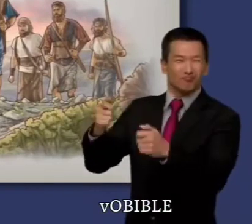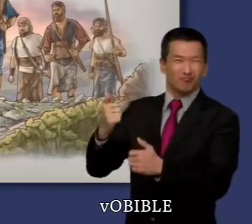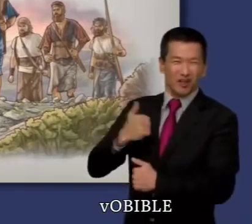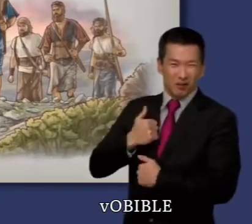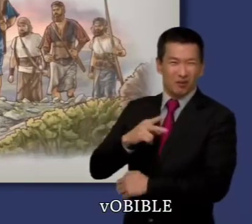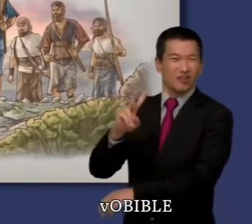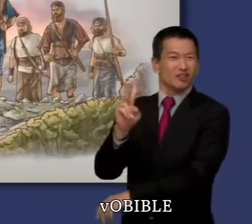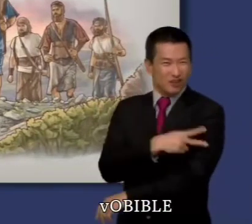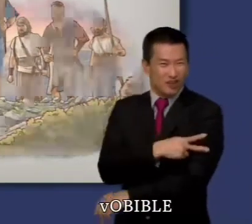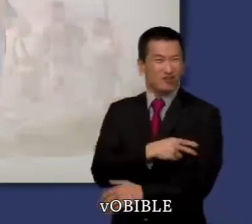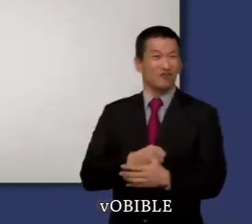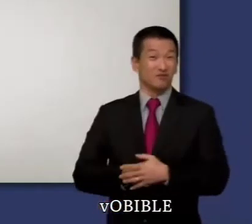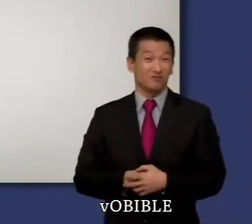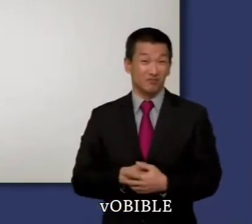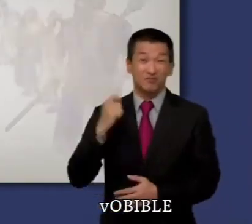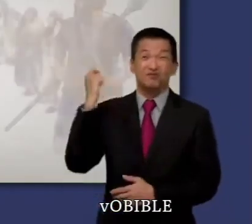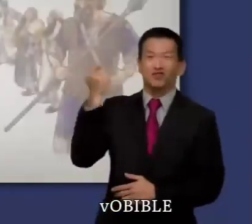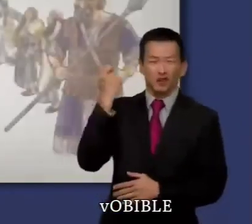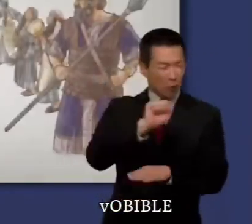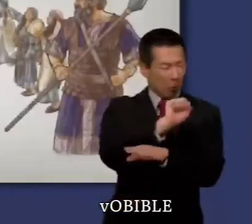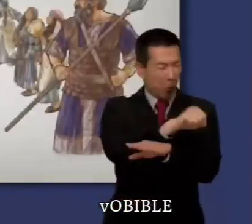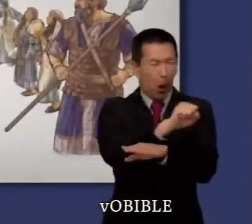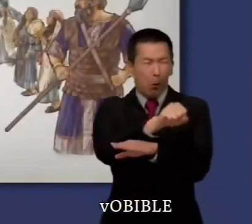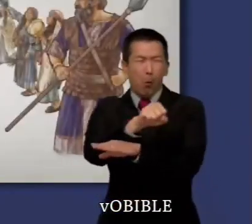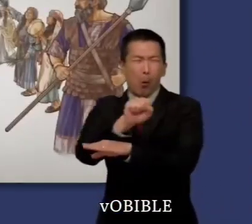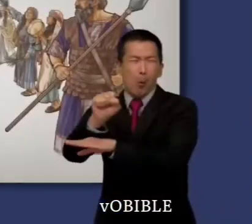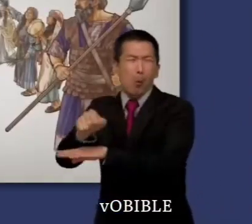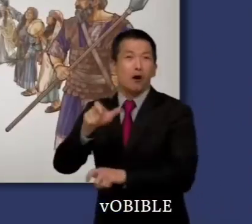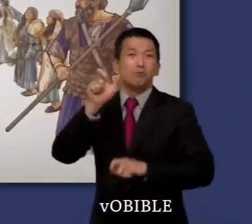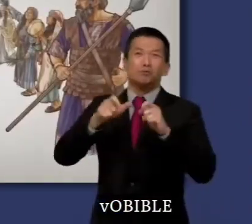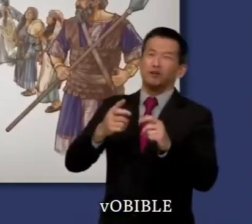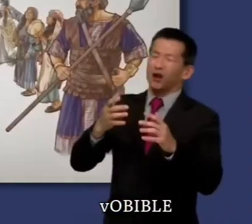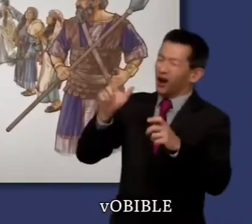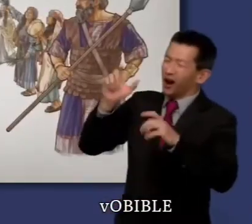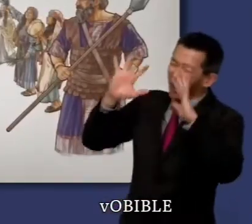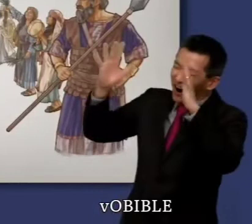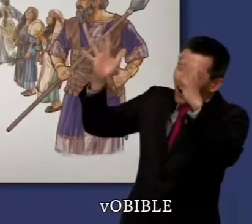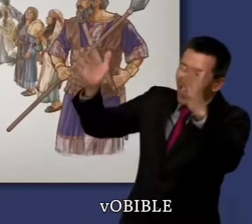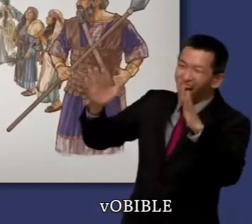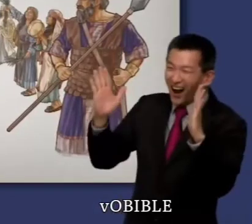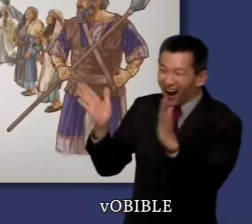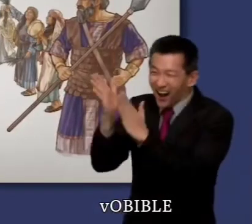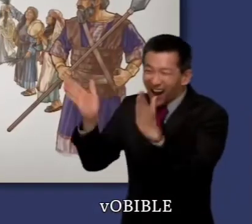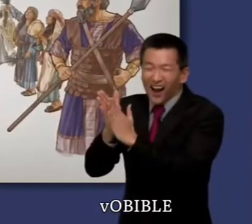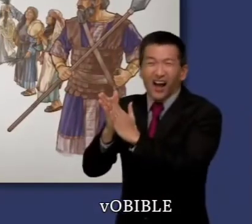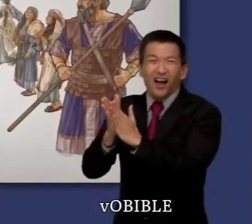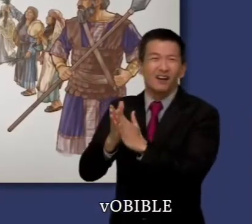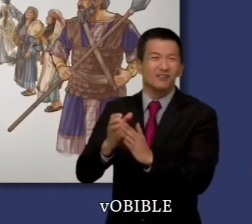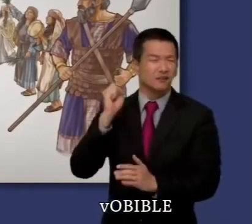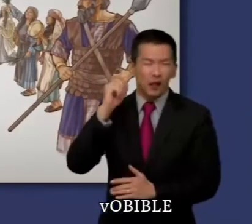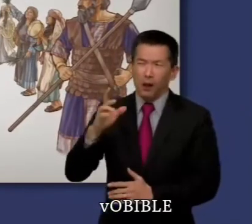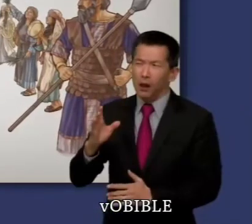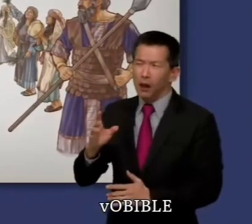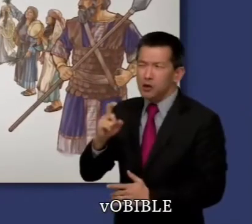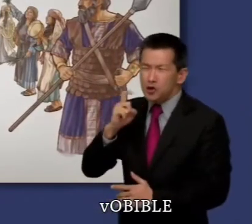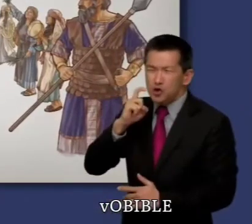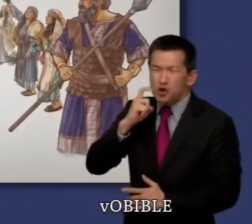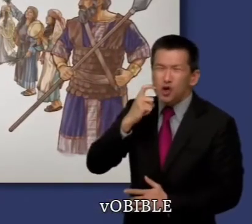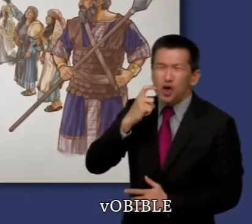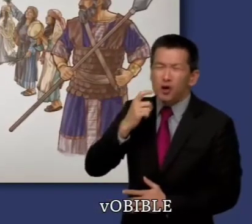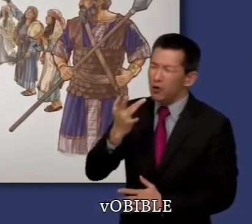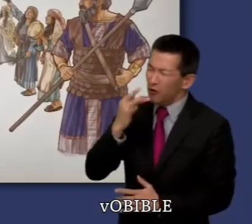roi. Dans le chapitre 16, Samuel oint celui qui deviendra le prochain roi, David, un fils de